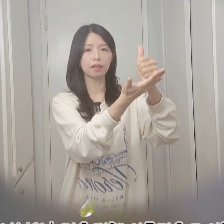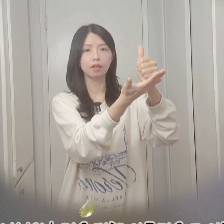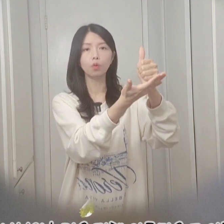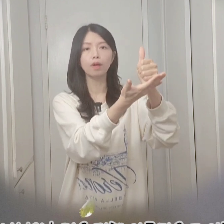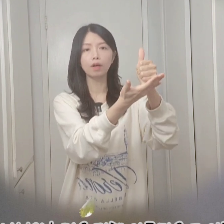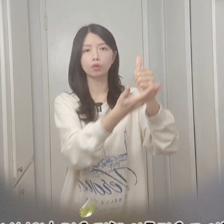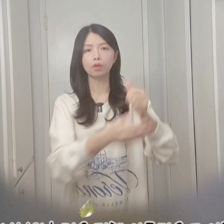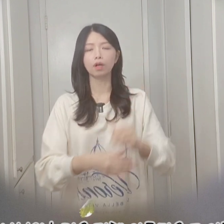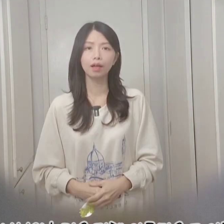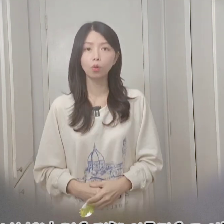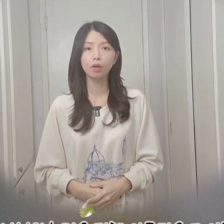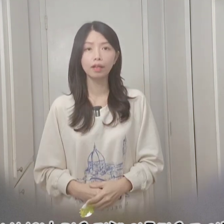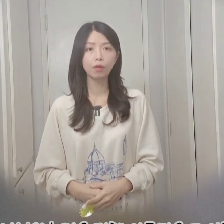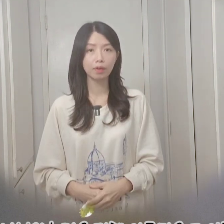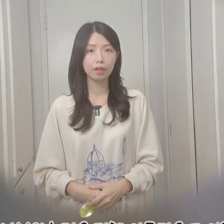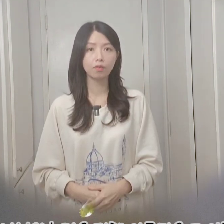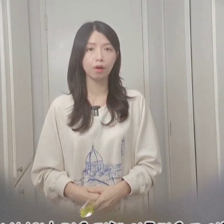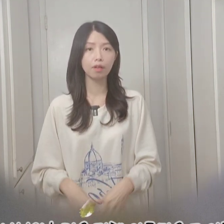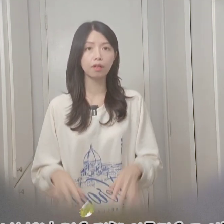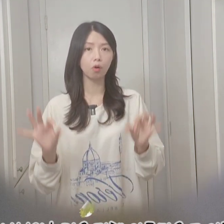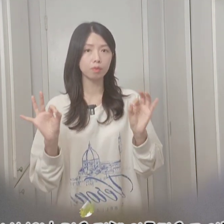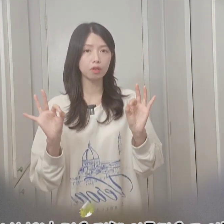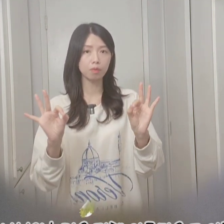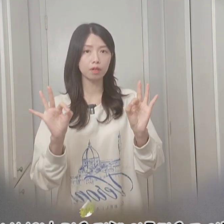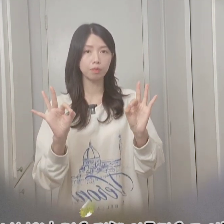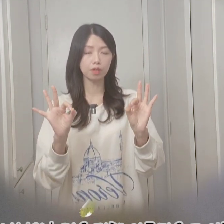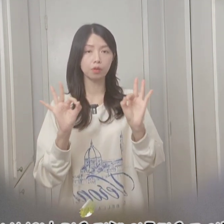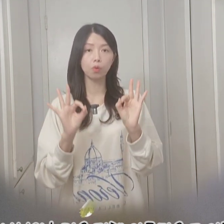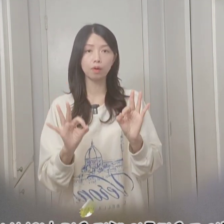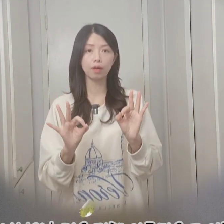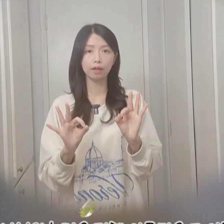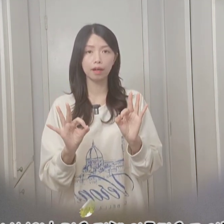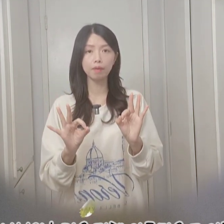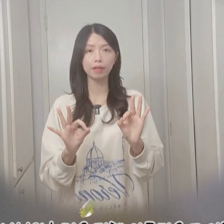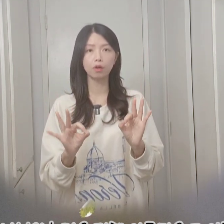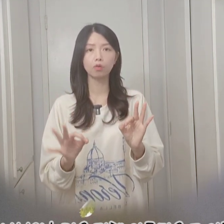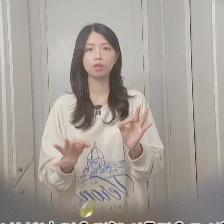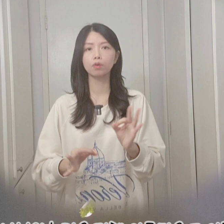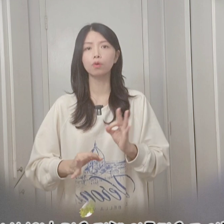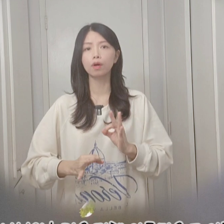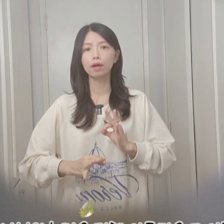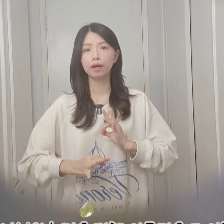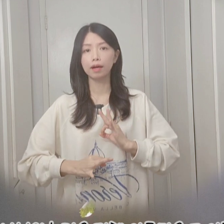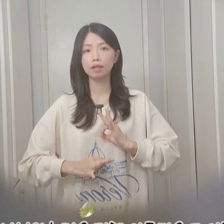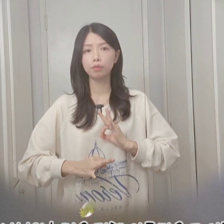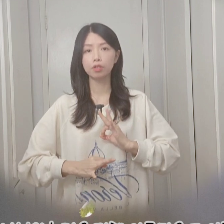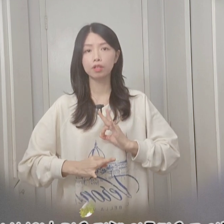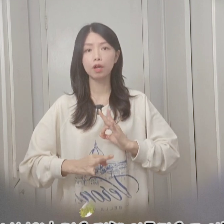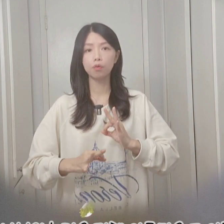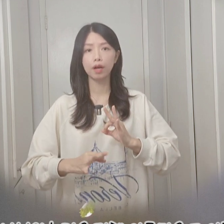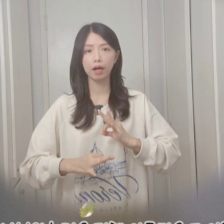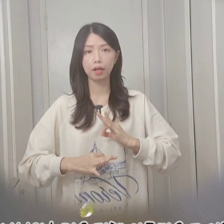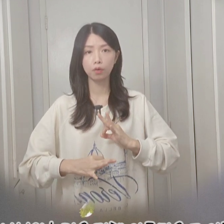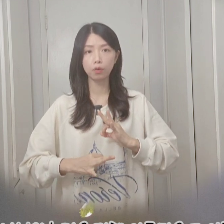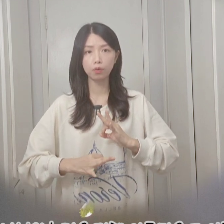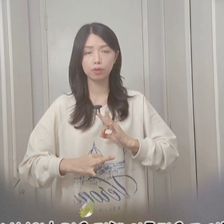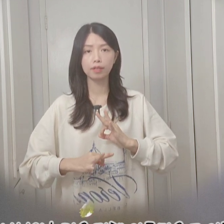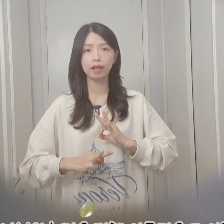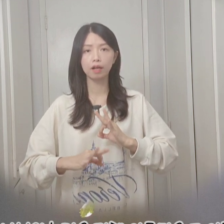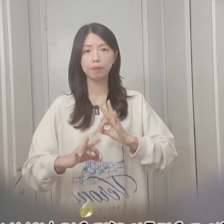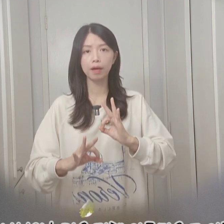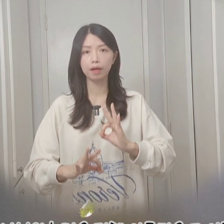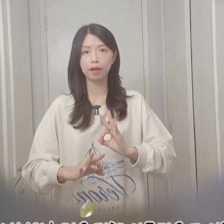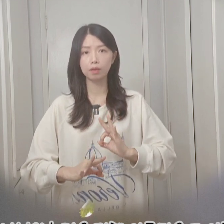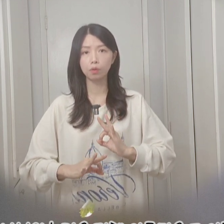하나님의 놀라다라고 한 대수어는 엄지검지를 붙여서 동그랗게 만들어 주시고 가슴 위치에 위아래로